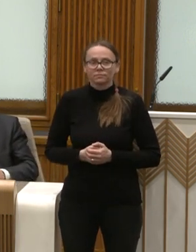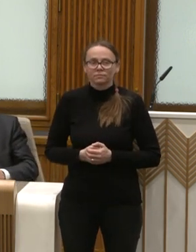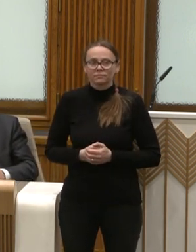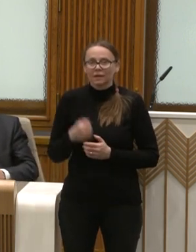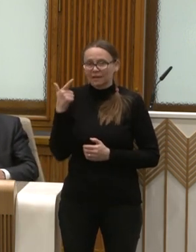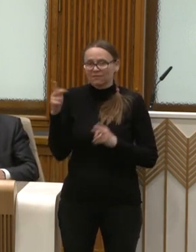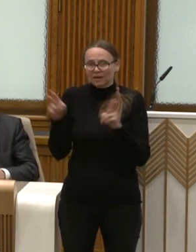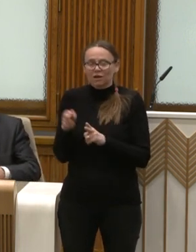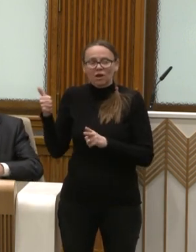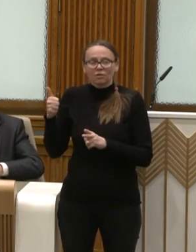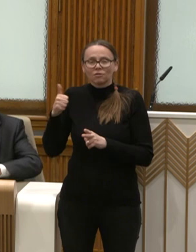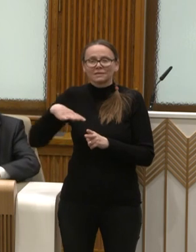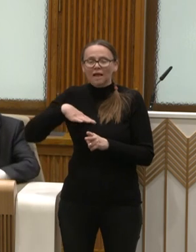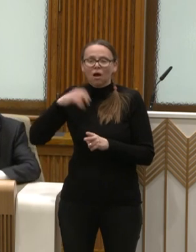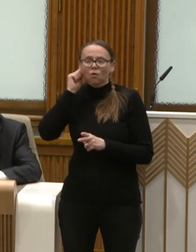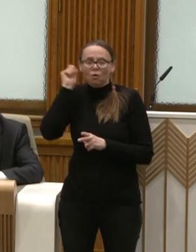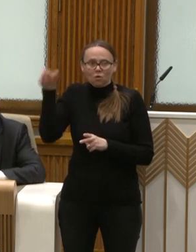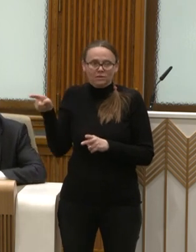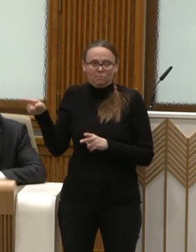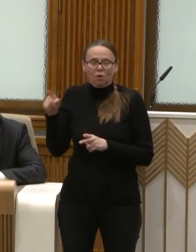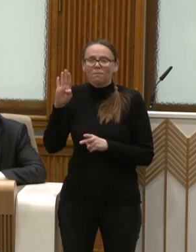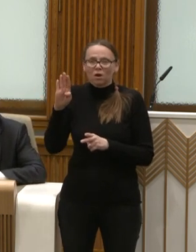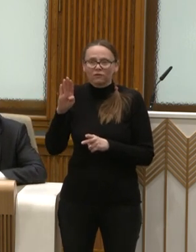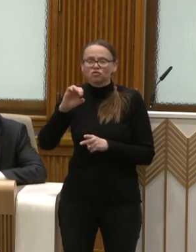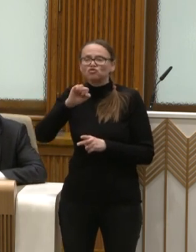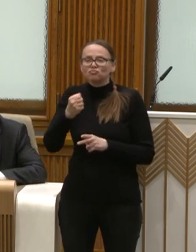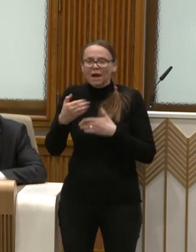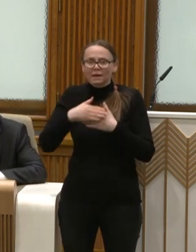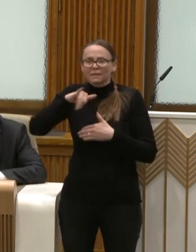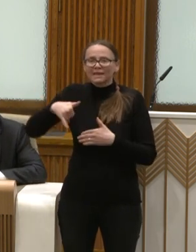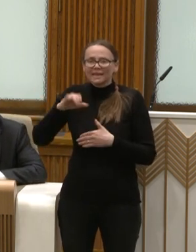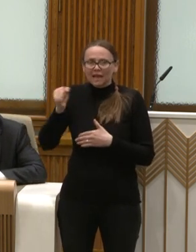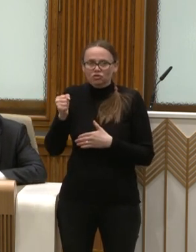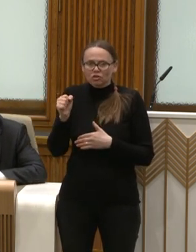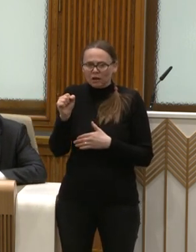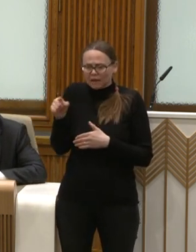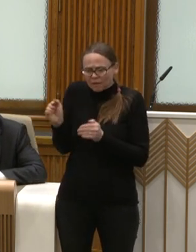Dve krajše, ena za gospod Bejovičevo. Šmarje pri Jelšah, očitno nekako